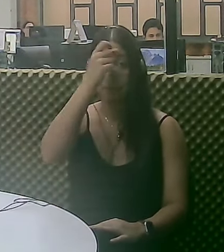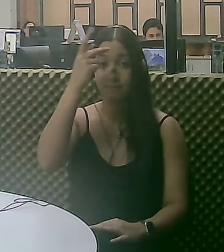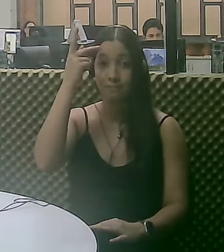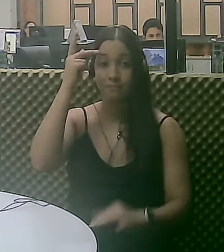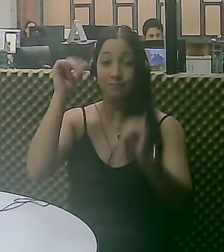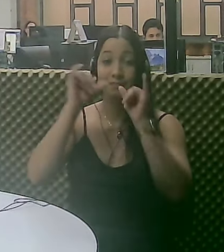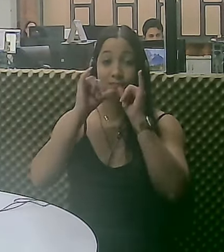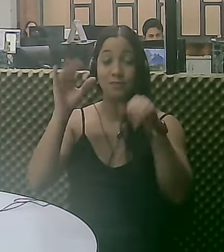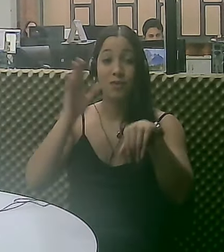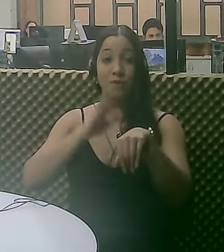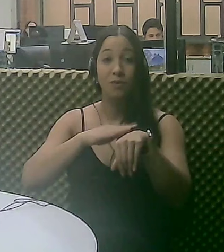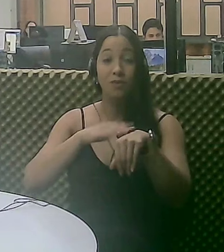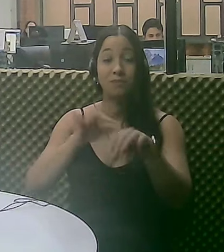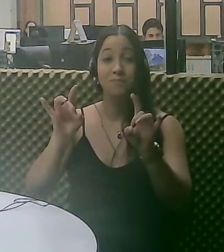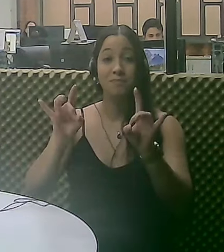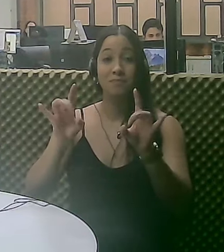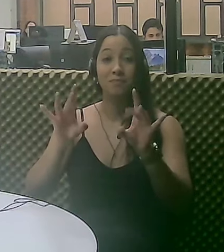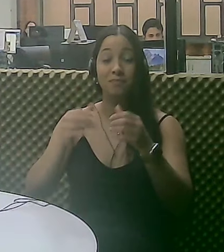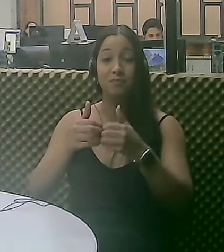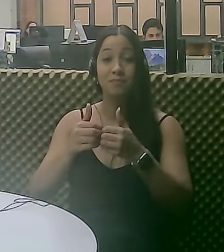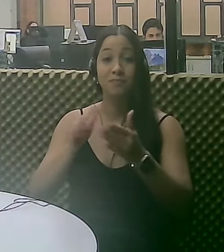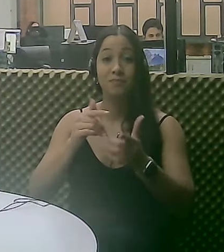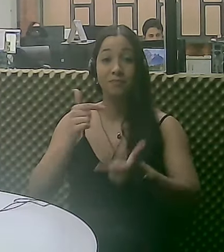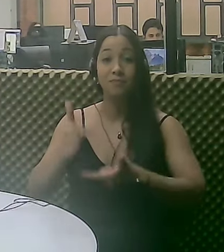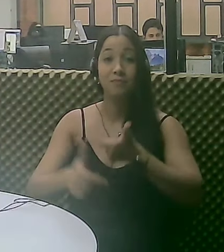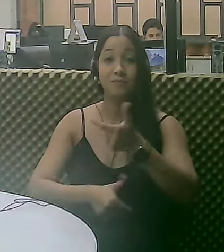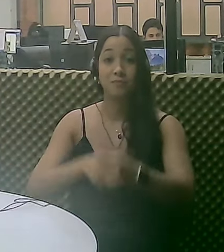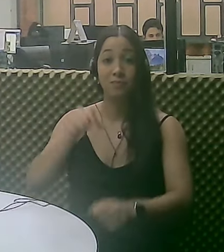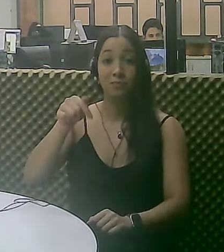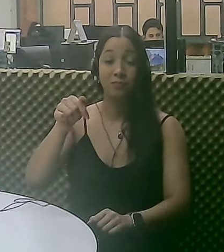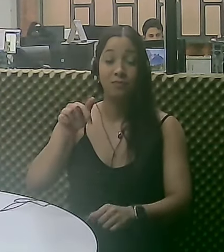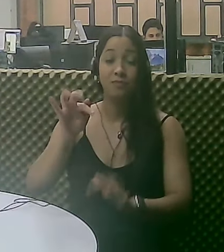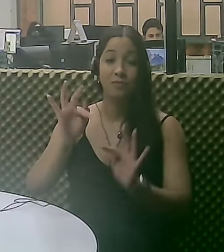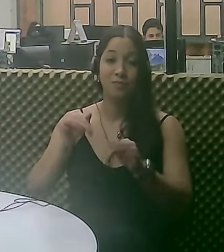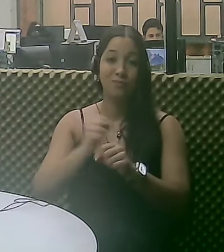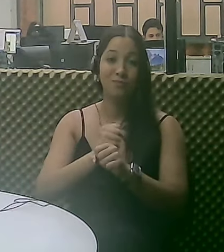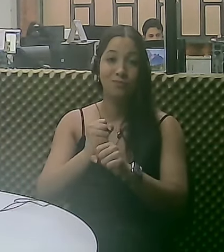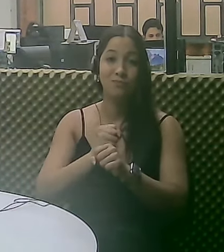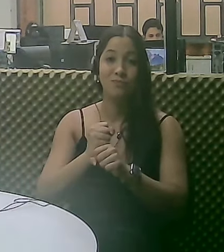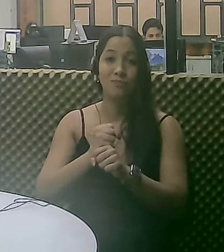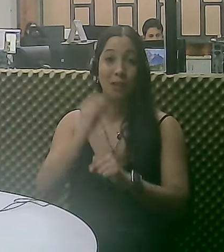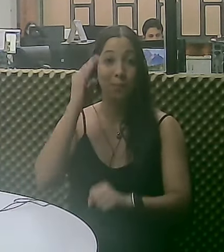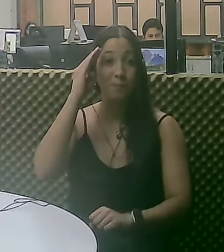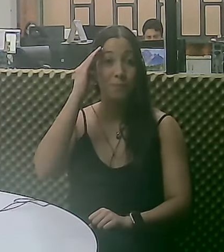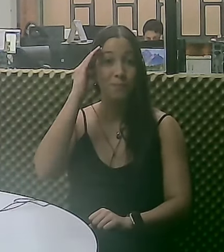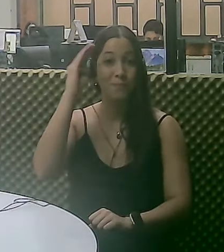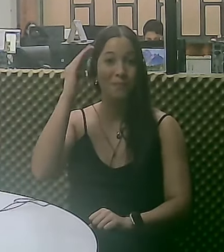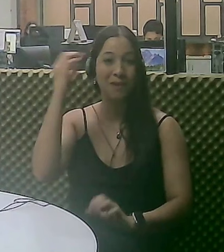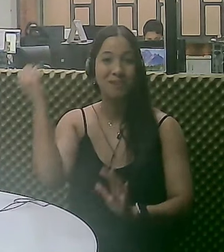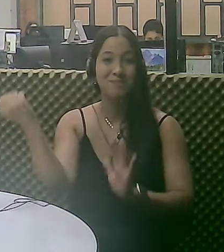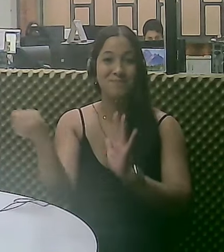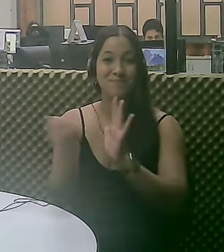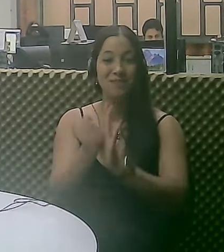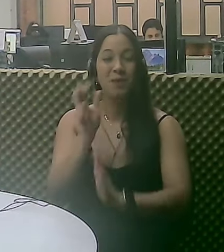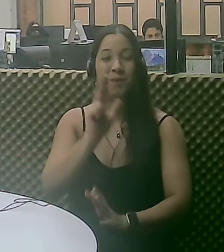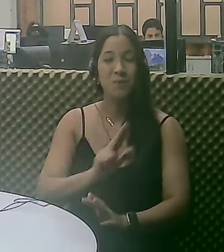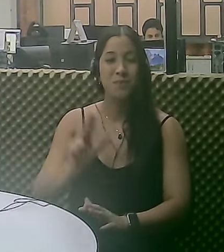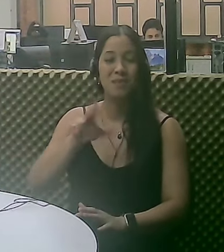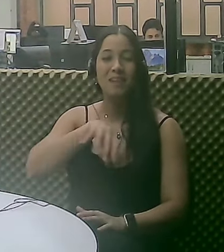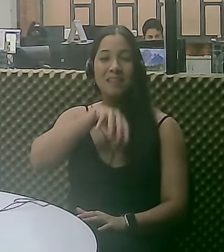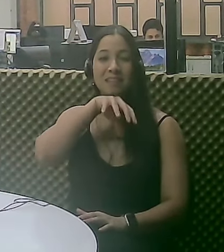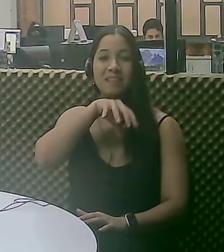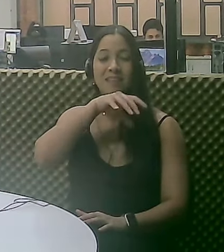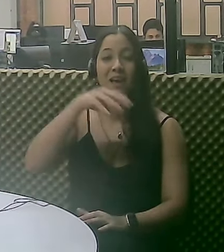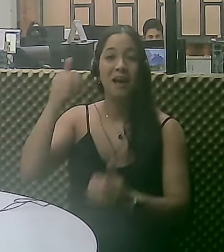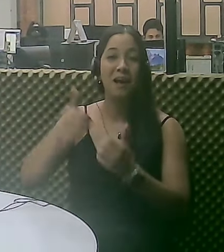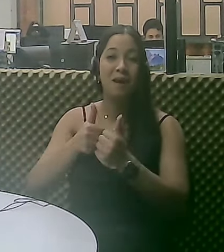divulgou o horário especial de funcionamento dos serviços neste fim de ano. O principal cartão postal de Uberlândia fica aberto